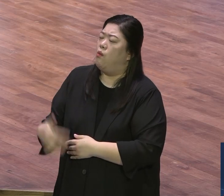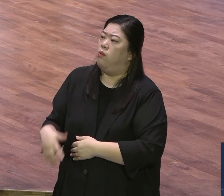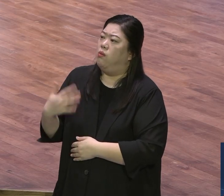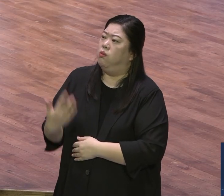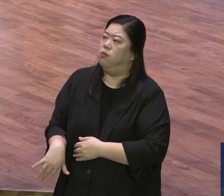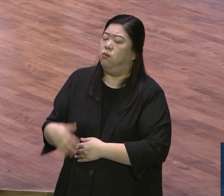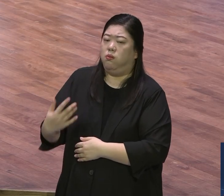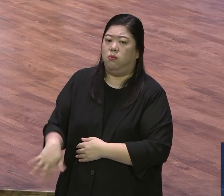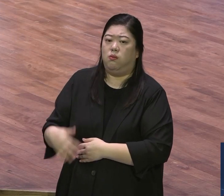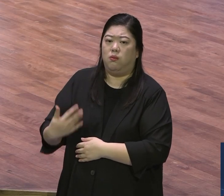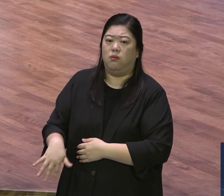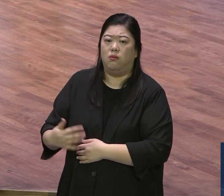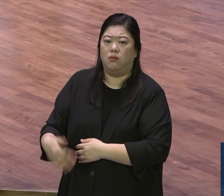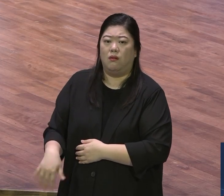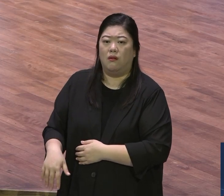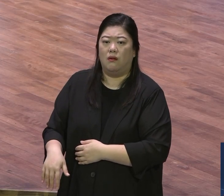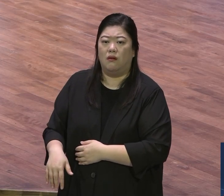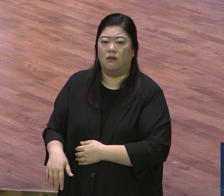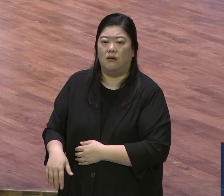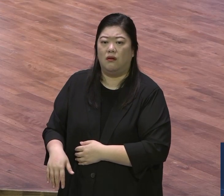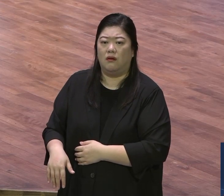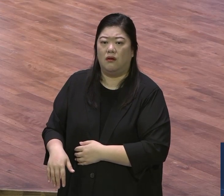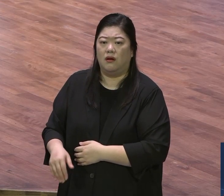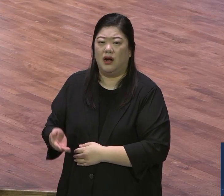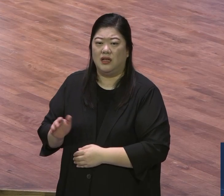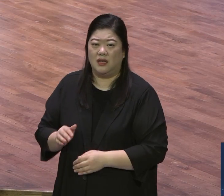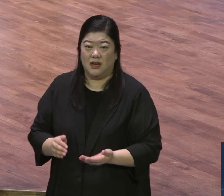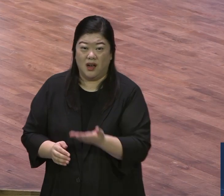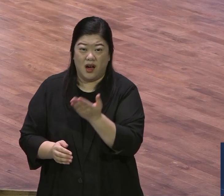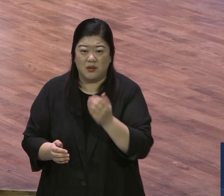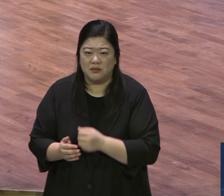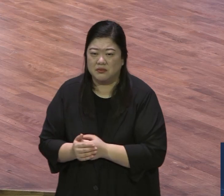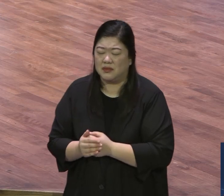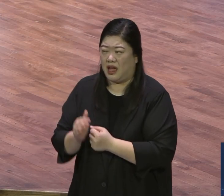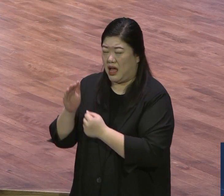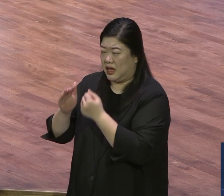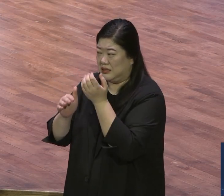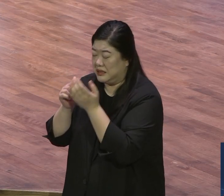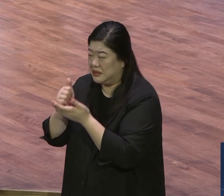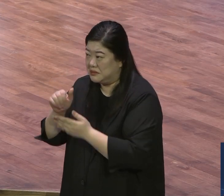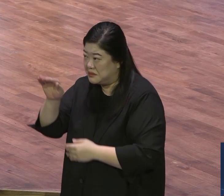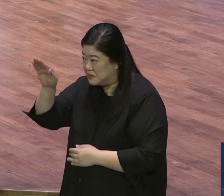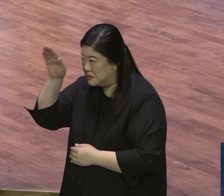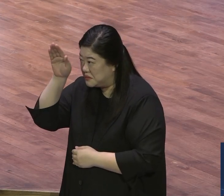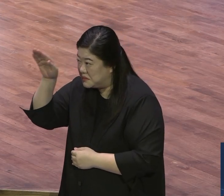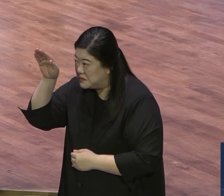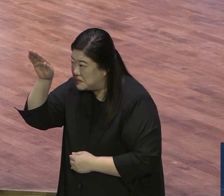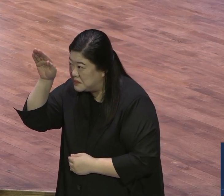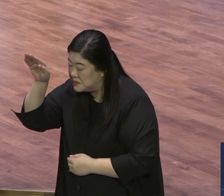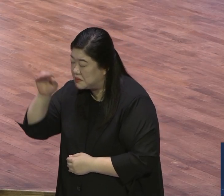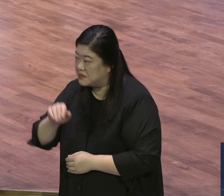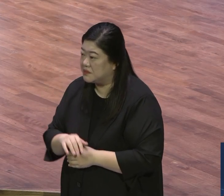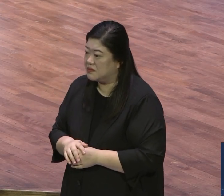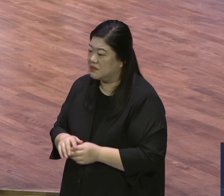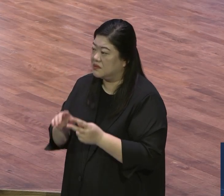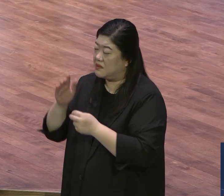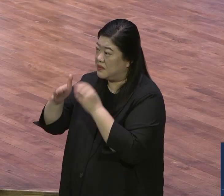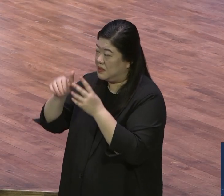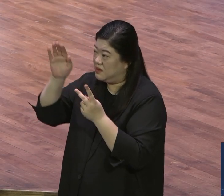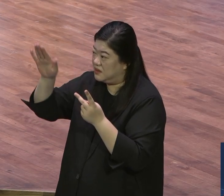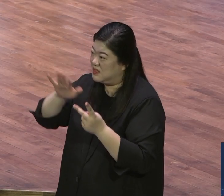뭘 그렇게 고잘 매주알 하나씩 사사건건 그렇게 따지고 그런 분 아니에요.